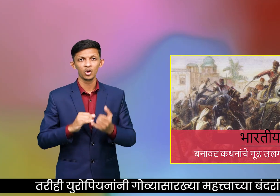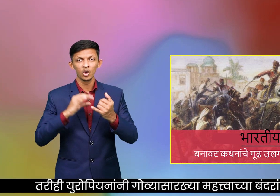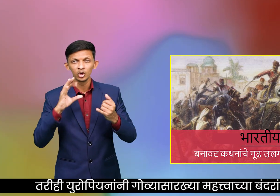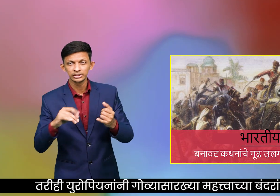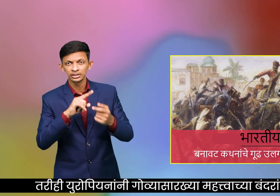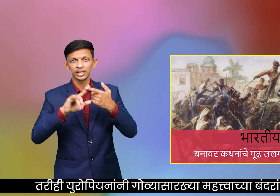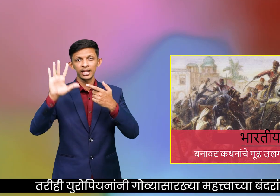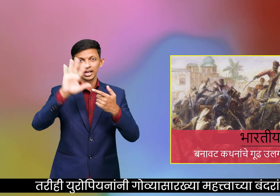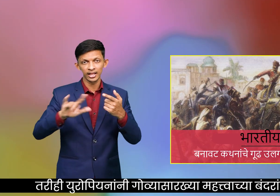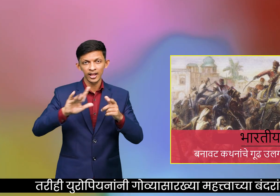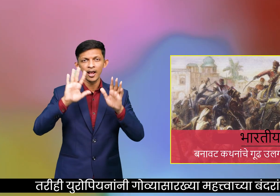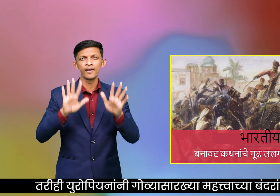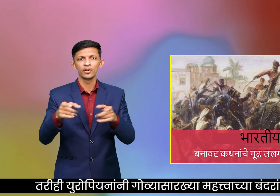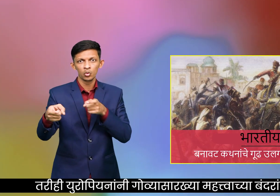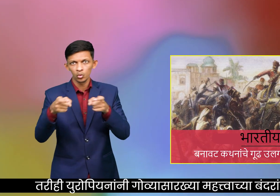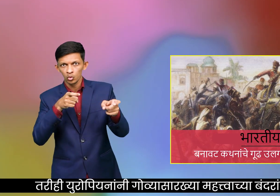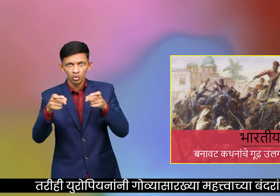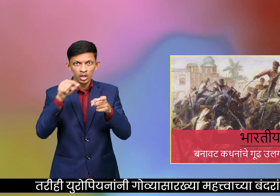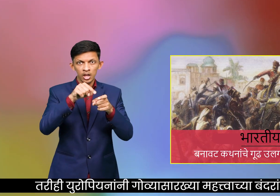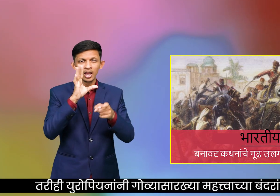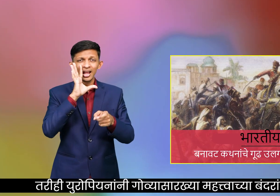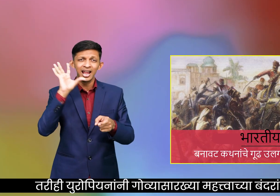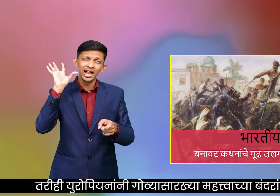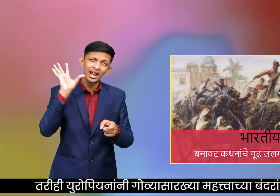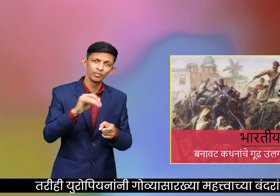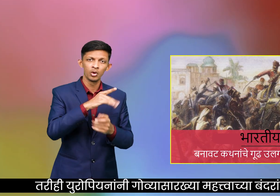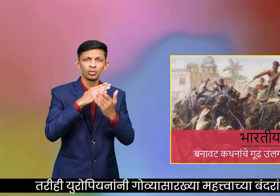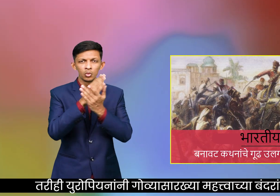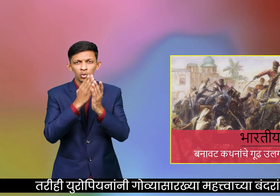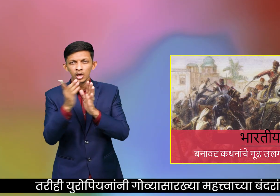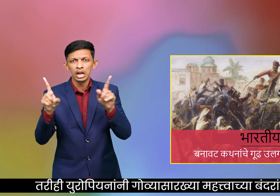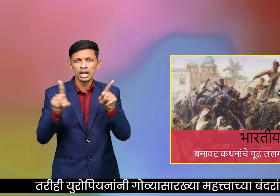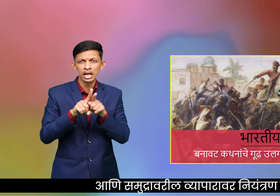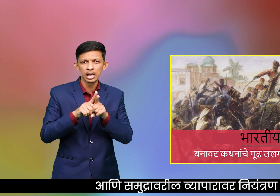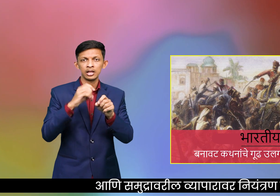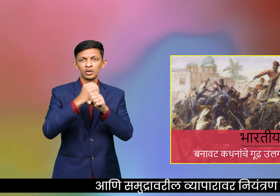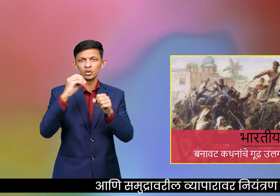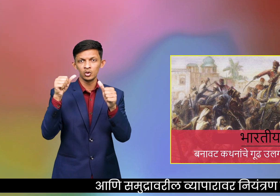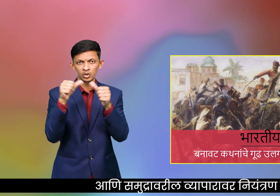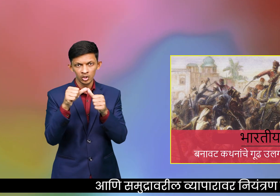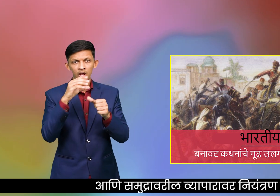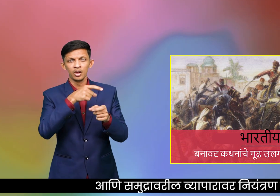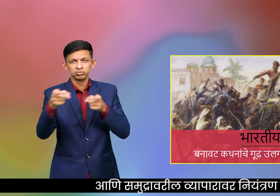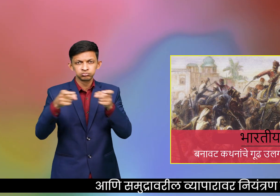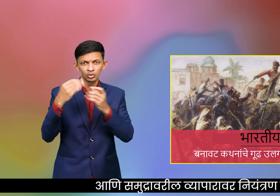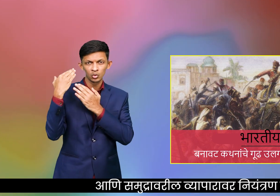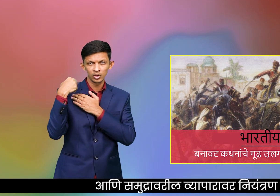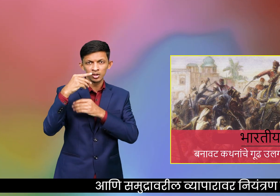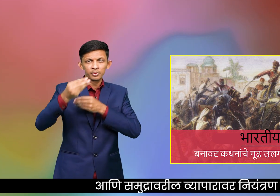तरीही युरोपियनांनी गोव्यासारख्या महत्त्वाच्या बंदरांवर ताबा मिळवला आणि समुद्रावरील व्यापारावर नियंत्रण